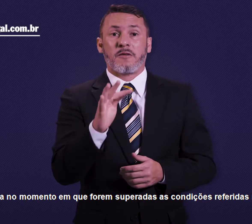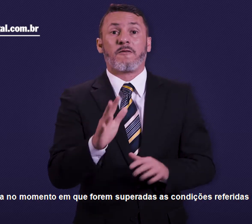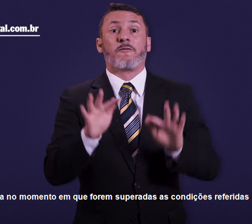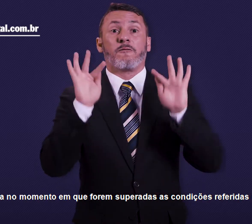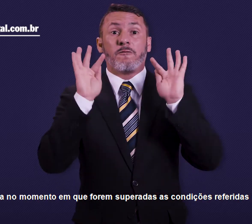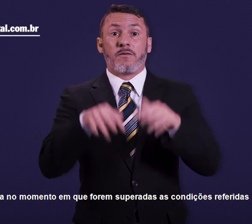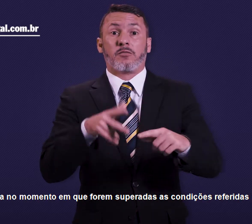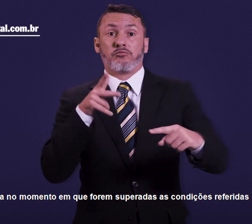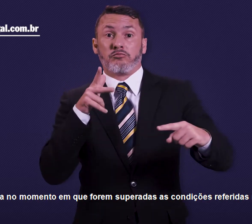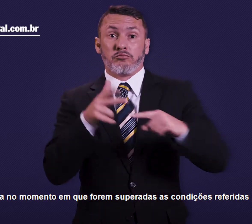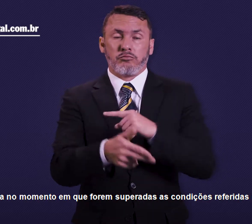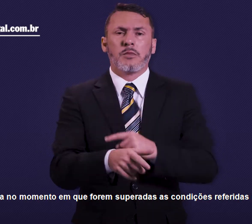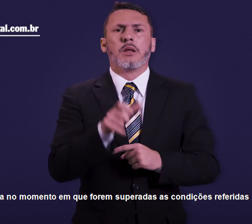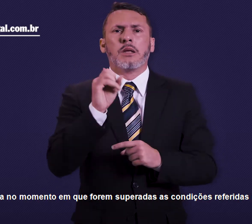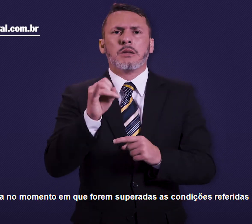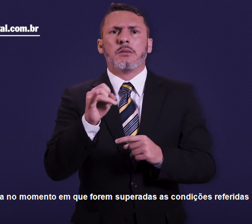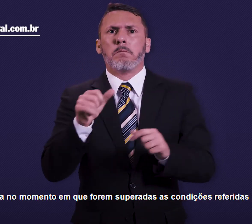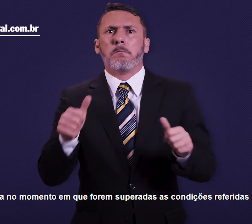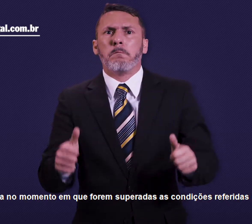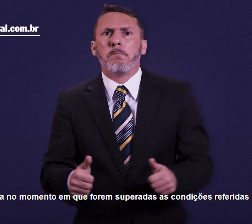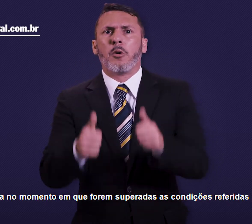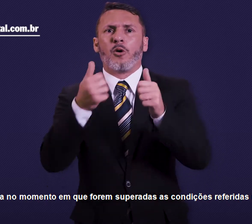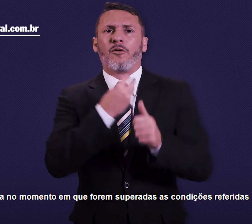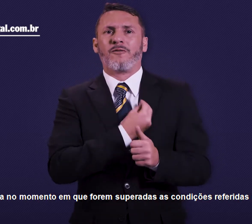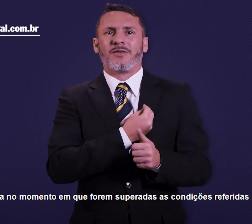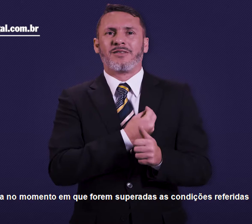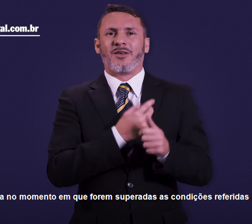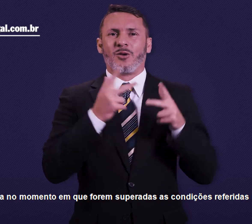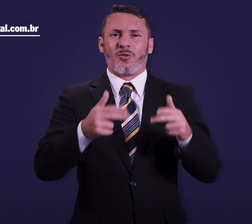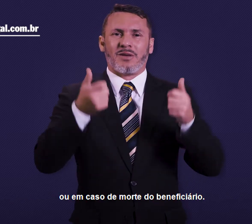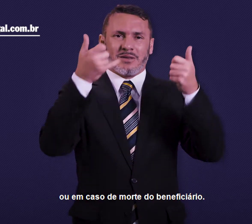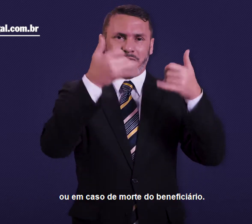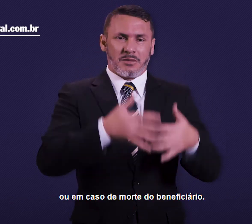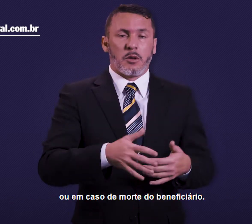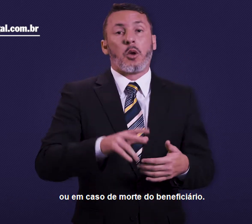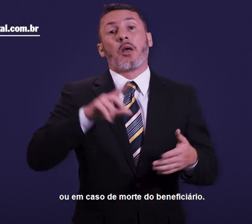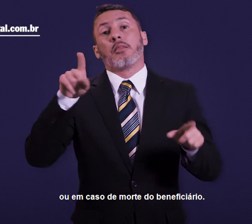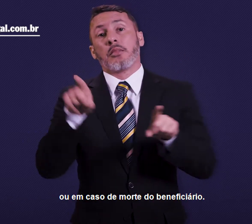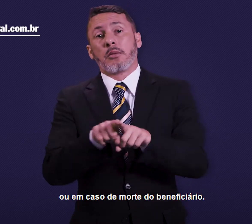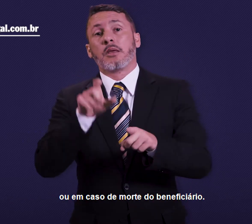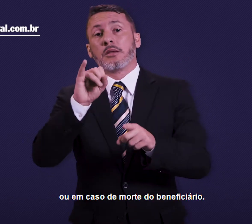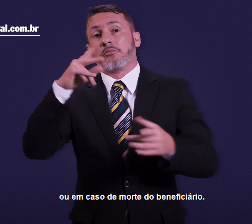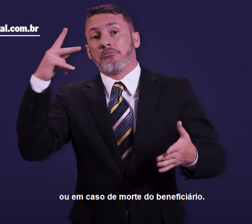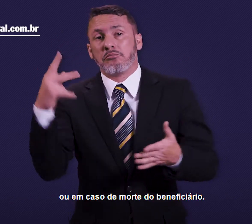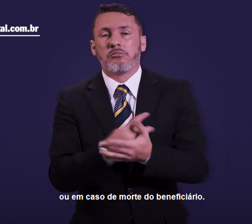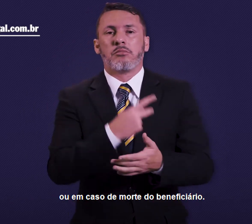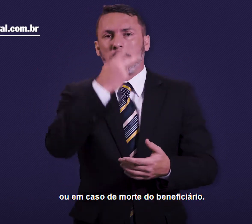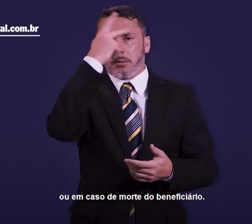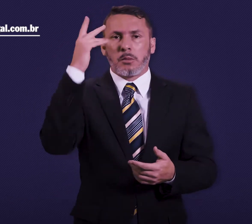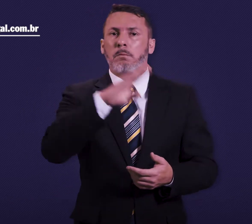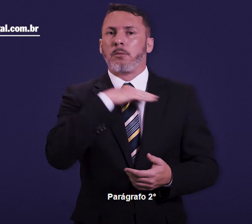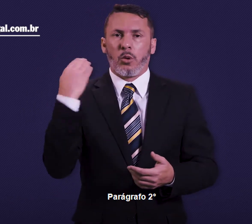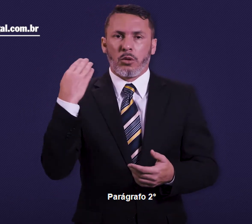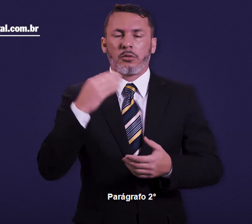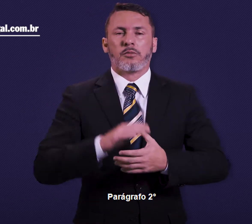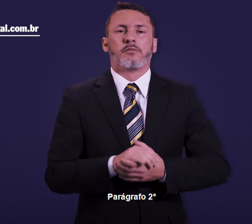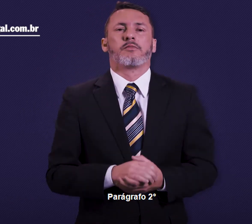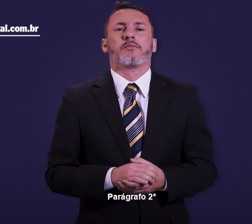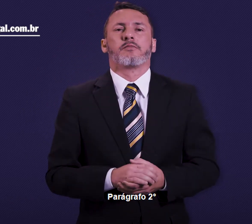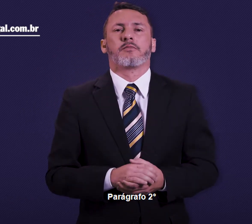que forem superadas as condições referidas no caput ou em caso de morte do beneficiário. Parágrafo 2º.